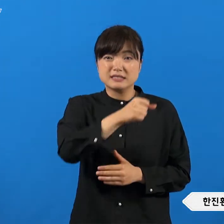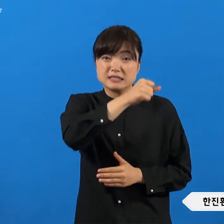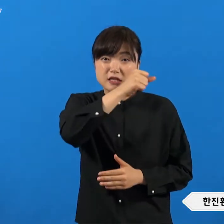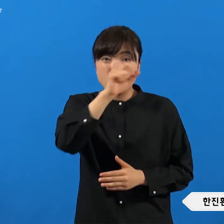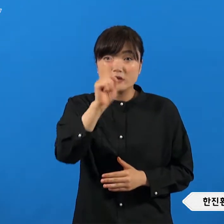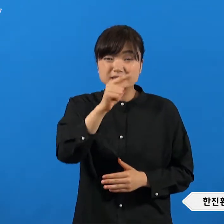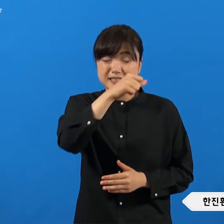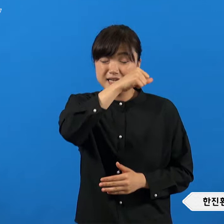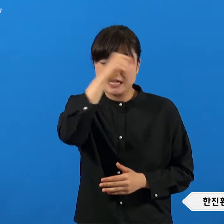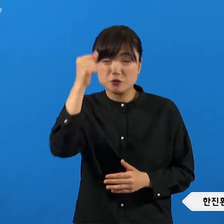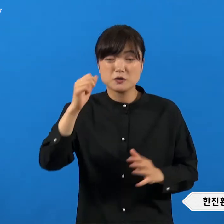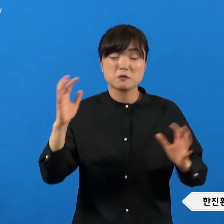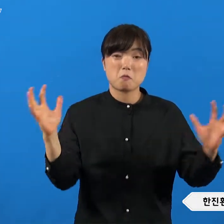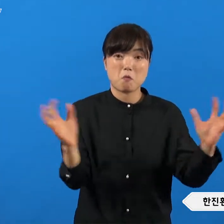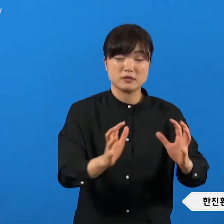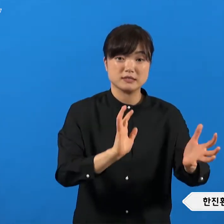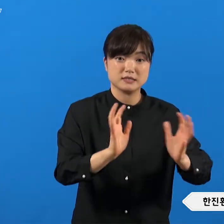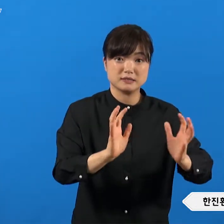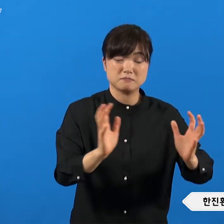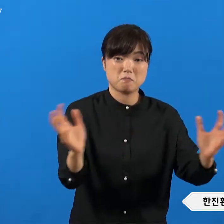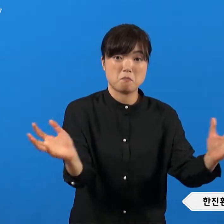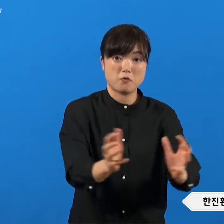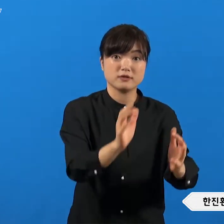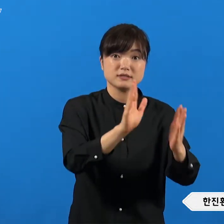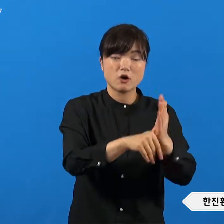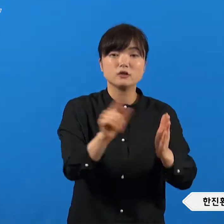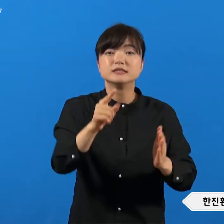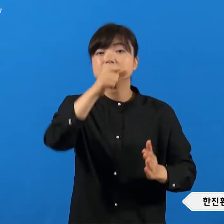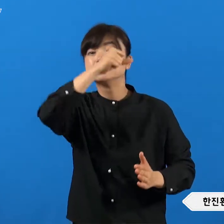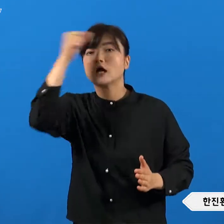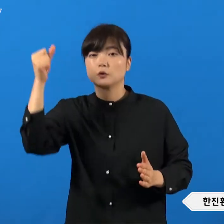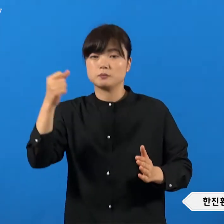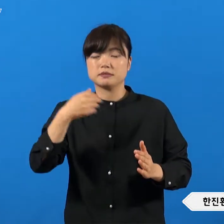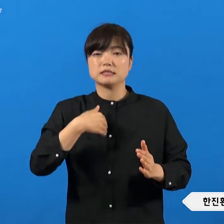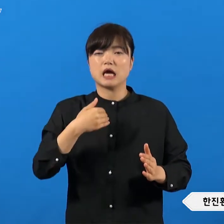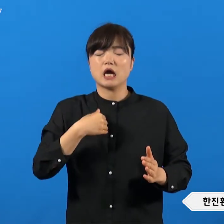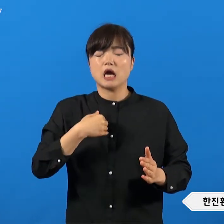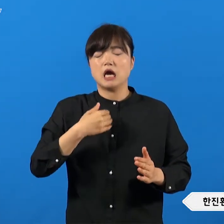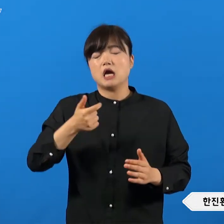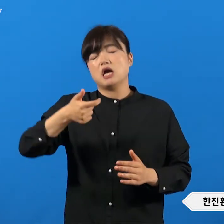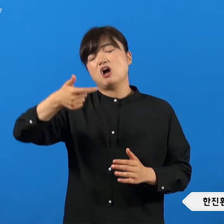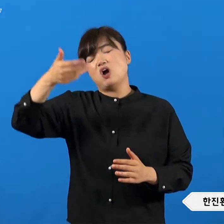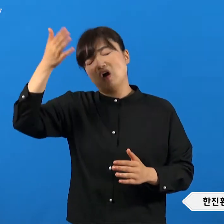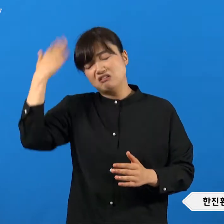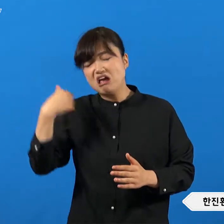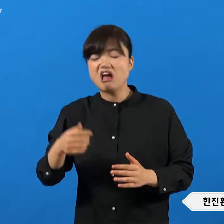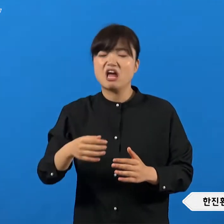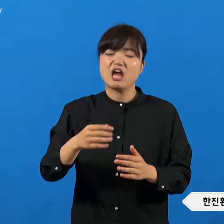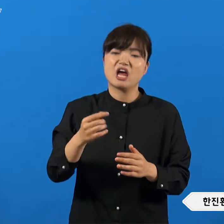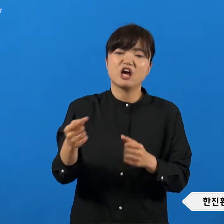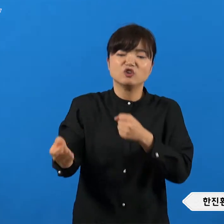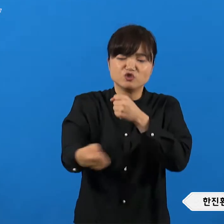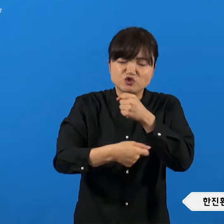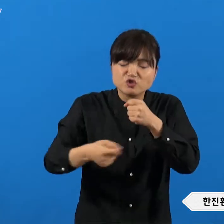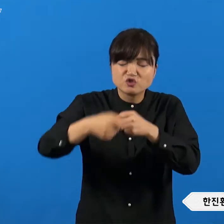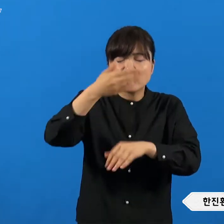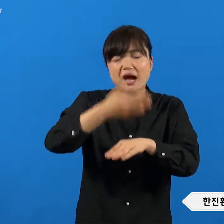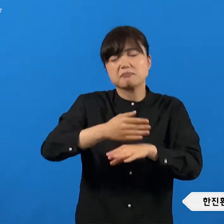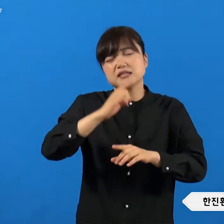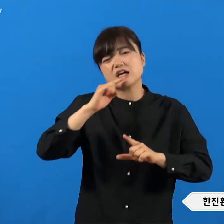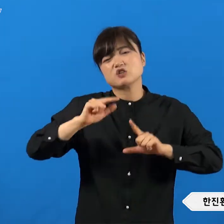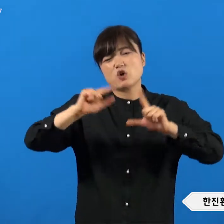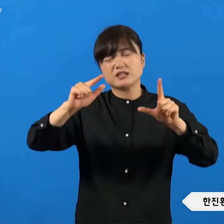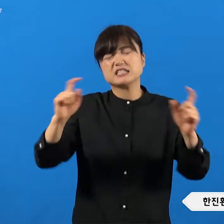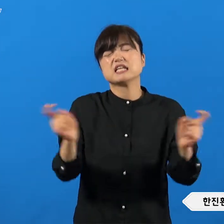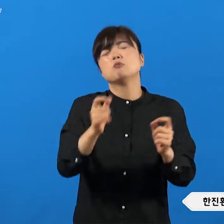장로님들이 모인 자리에서 어떤 장로님 한 분이 자기 교회 당회가 추수감사절에 찰떡을 할 건가